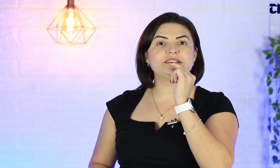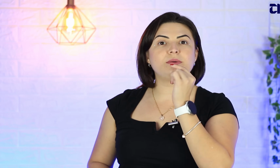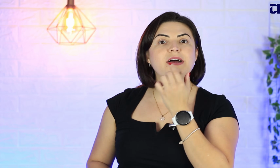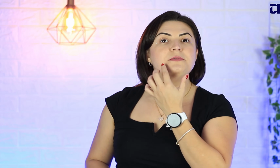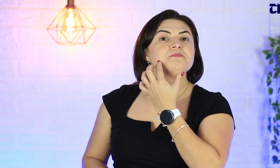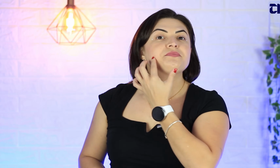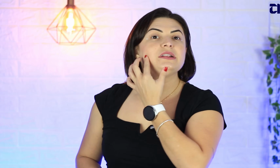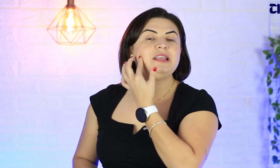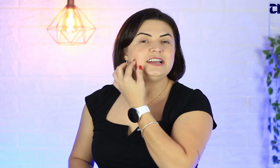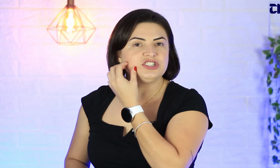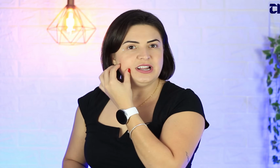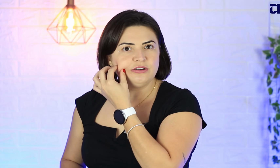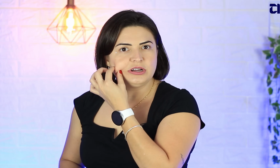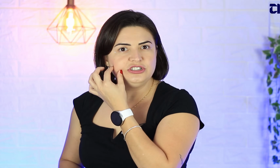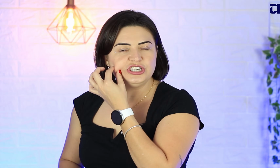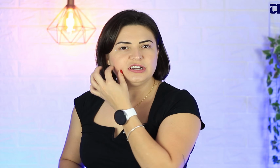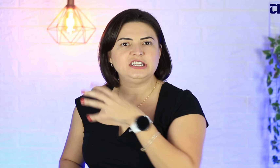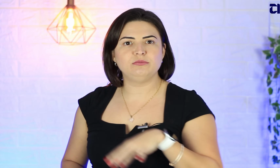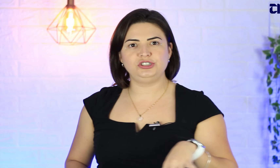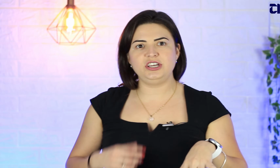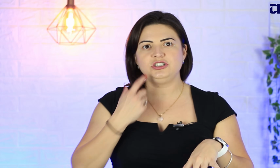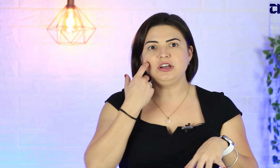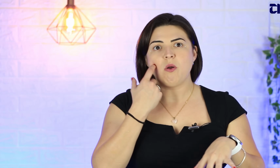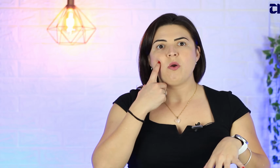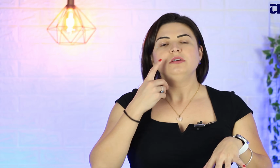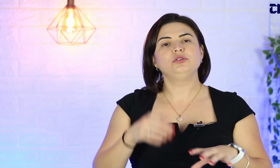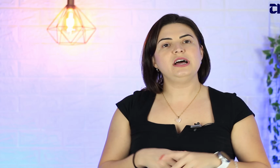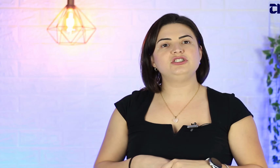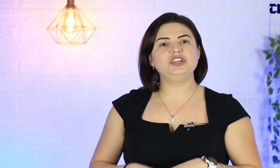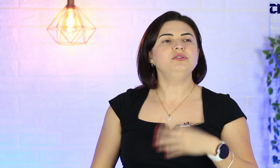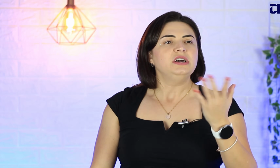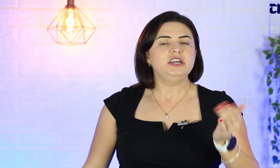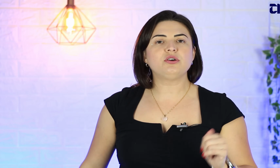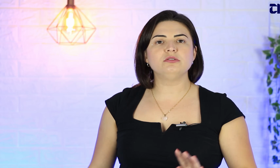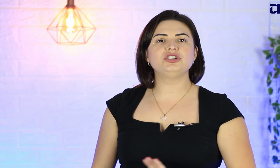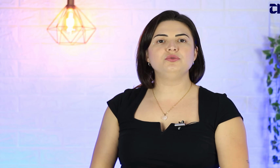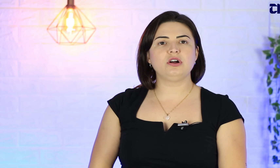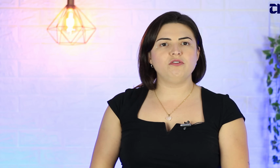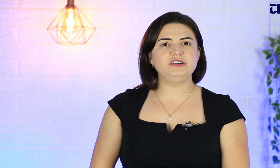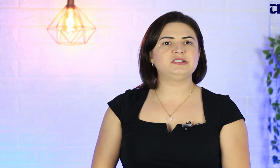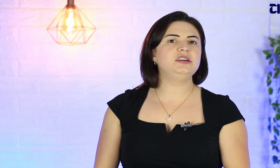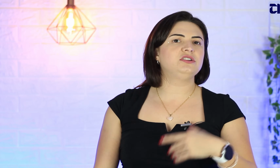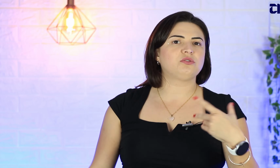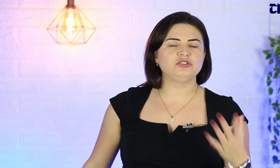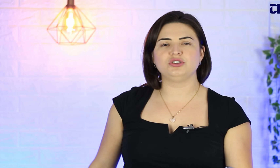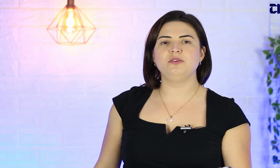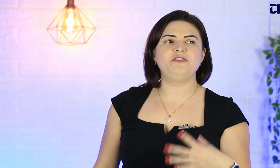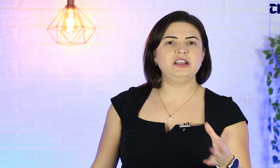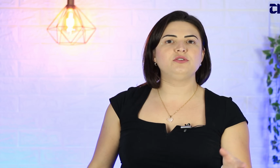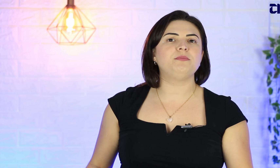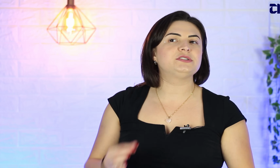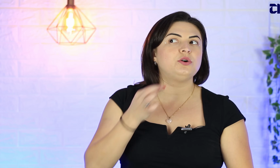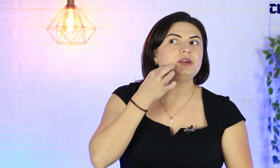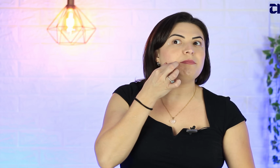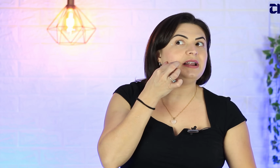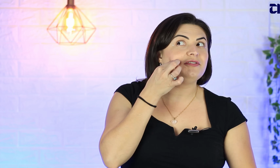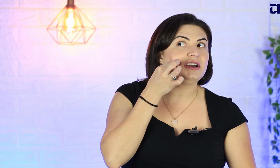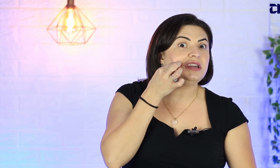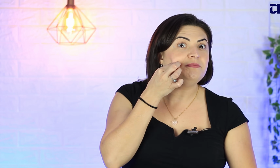faz com a bala? Deixa ela no cantinho aqui na bochecha, do ladinho, e continua conversando, continua falando com a pessoa e a bala fica aqui.